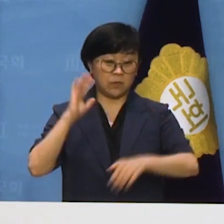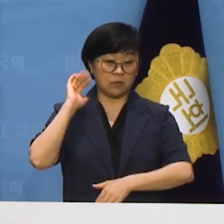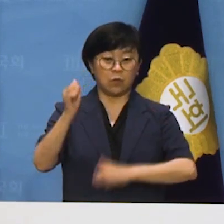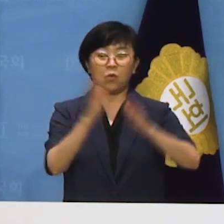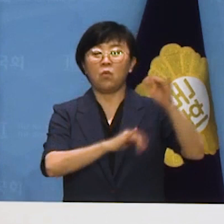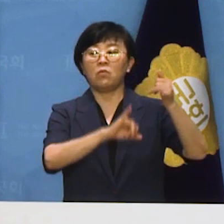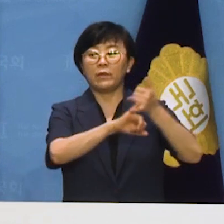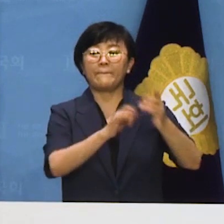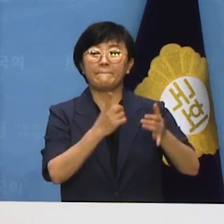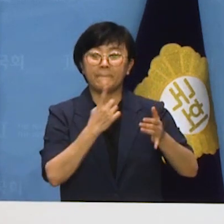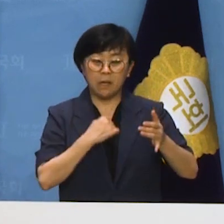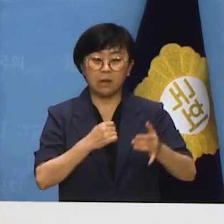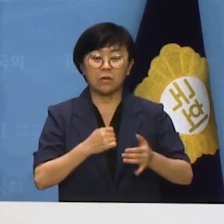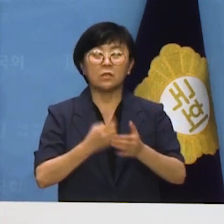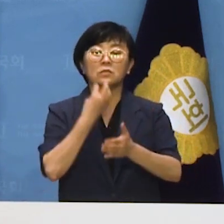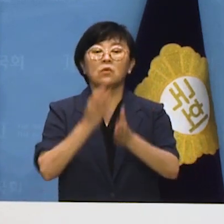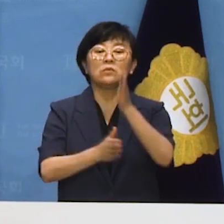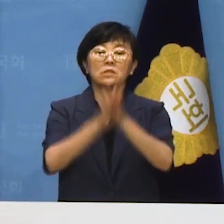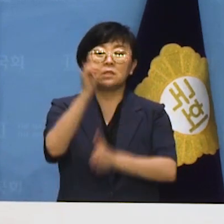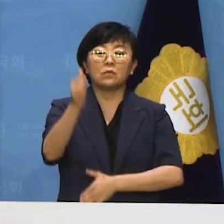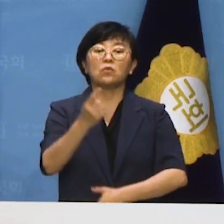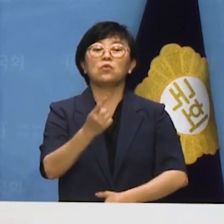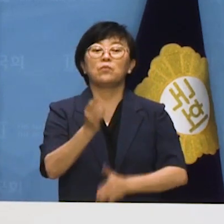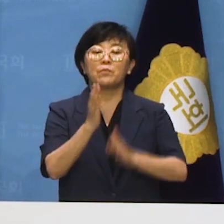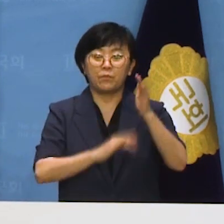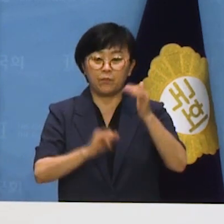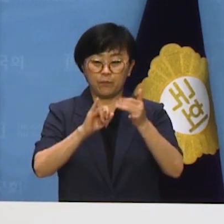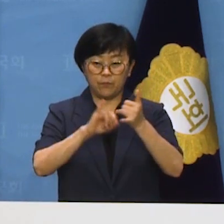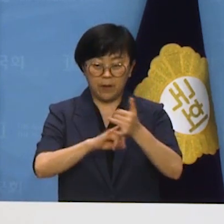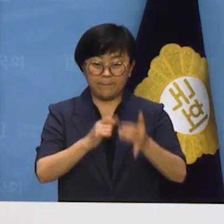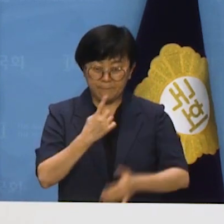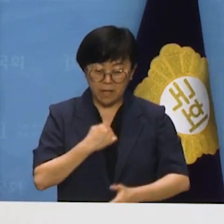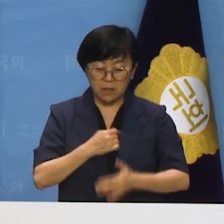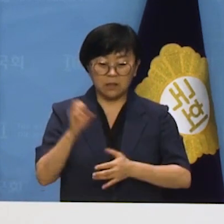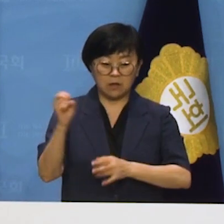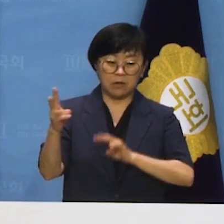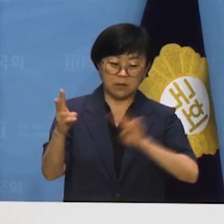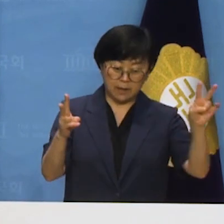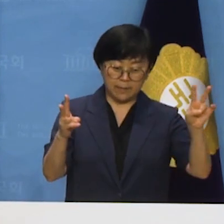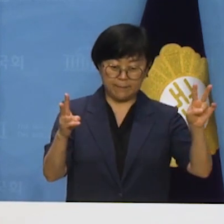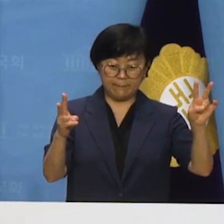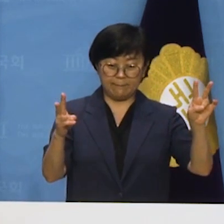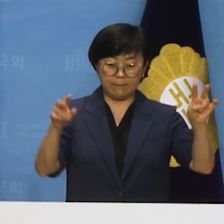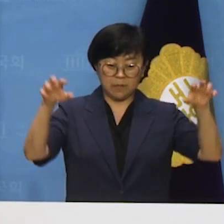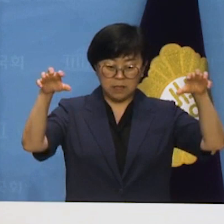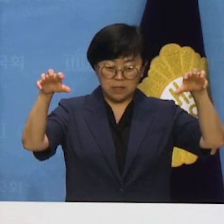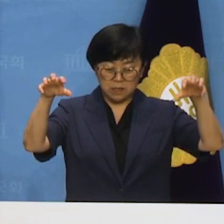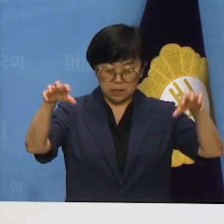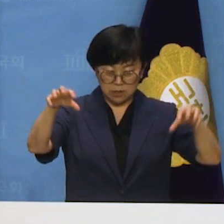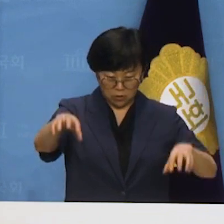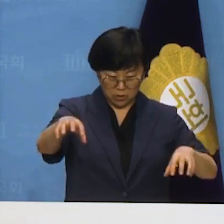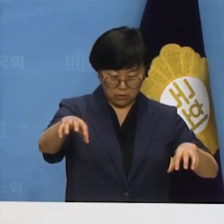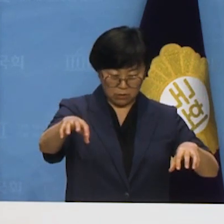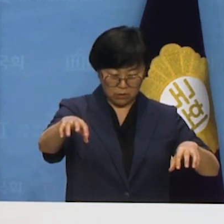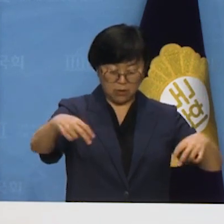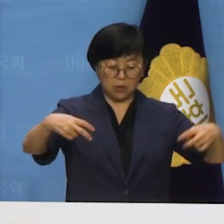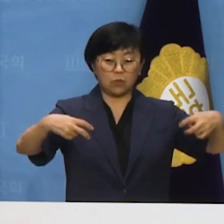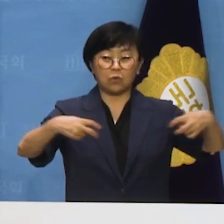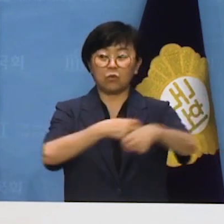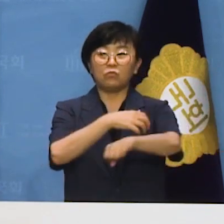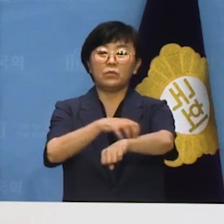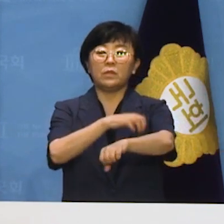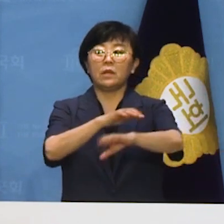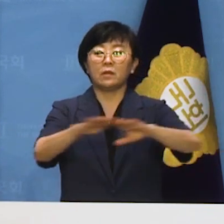공약하셨고 오세훈 서울시장도 공약했던 사항입니다 여야 모두가이 지역민들이 느끼고 있는 교통 불편을